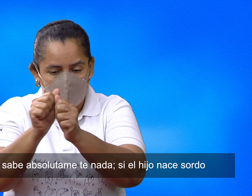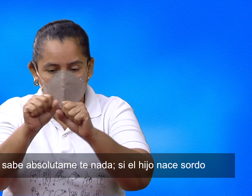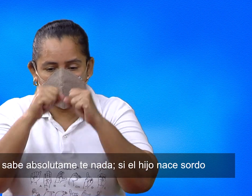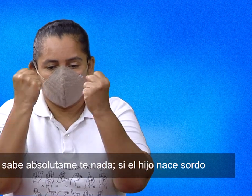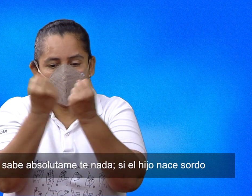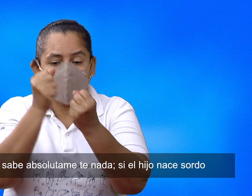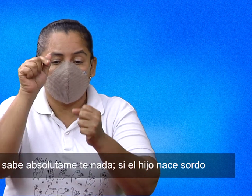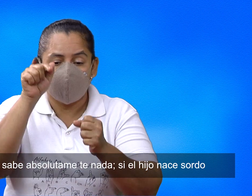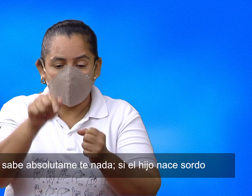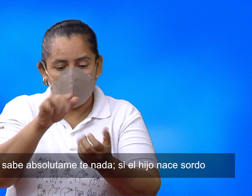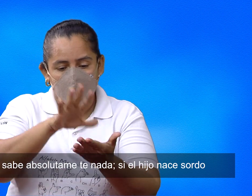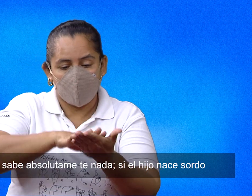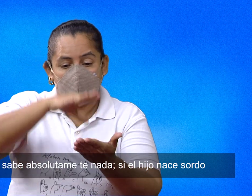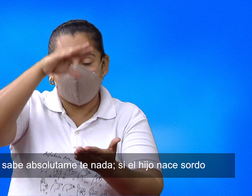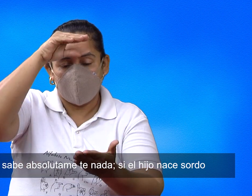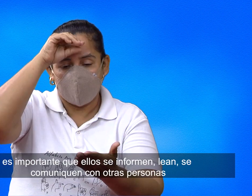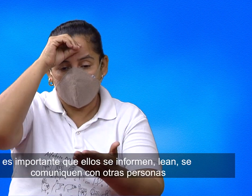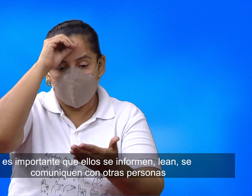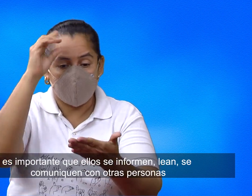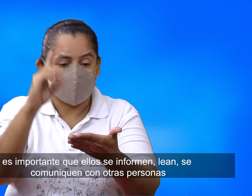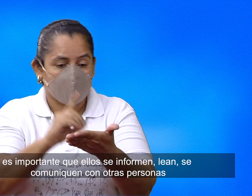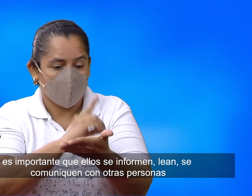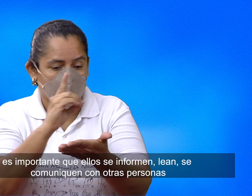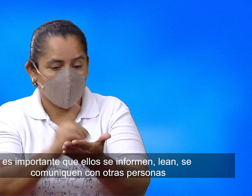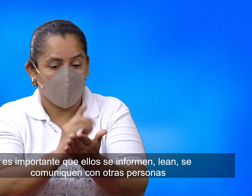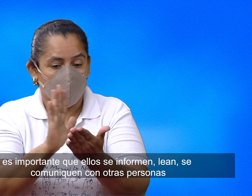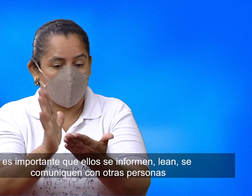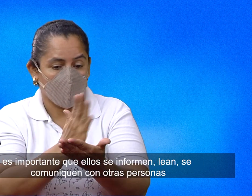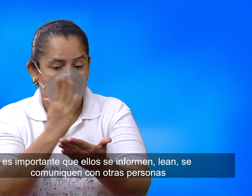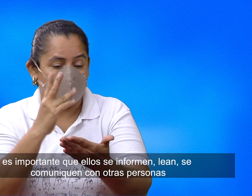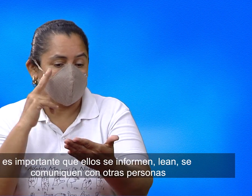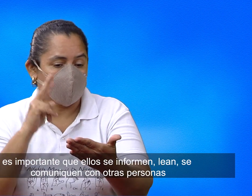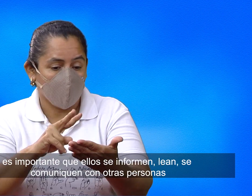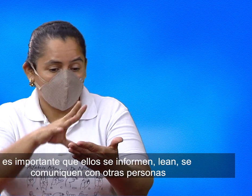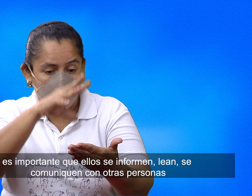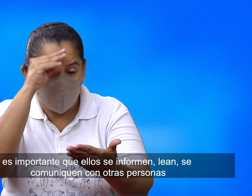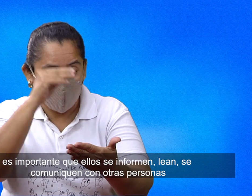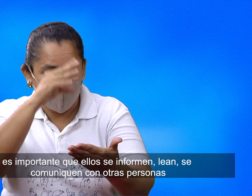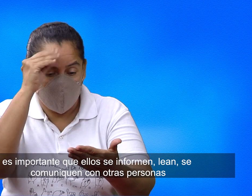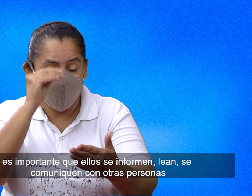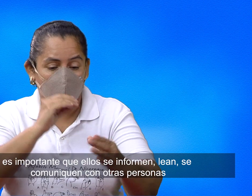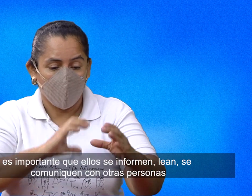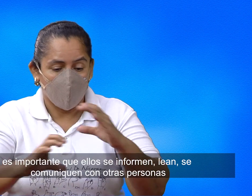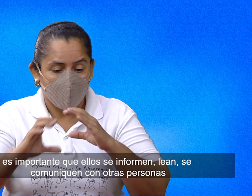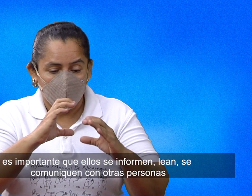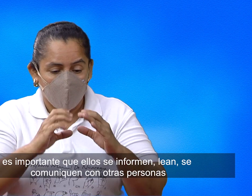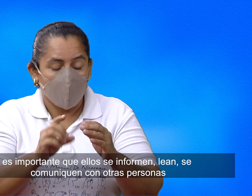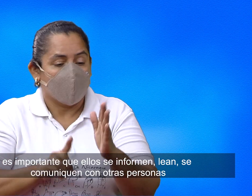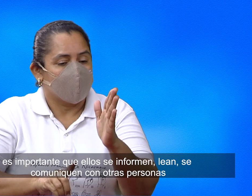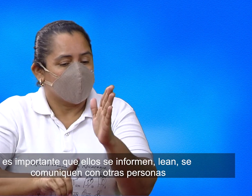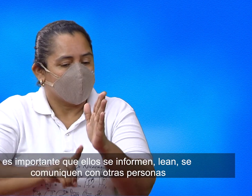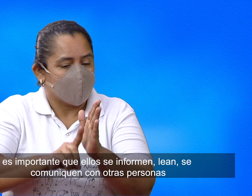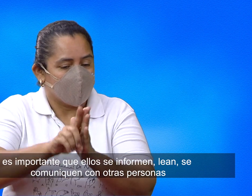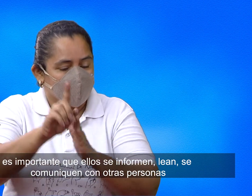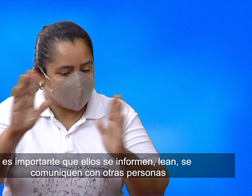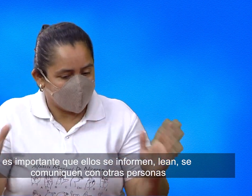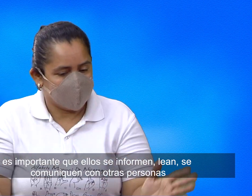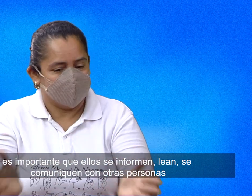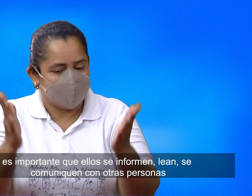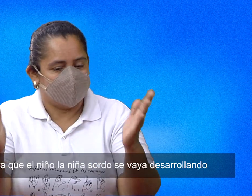si el hijo nace sordo. Es importante que ellos se informen, lean, se comuniquen con otras personas para